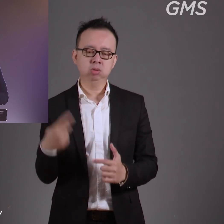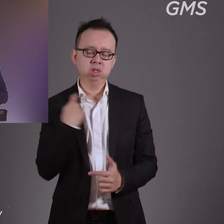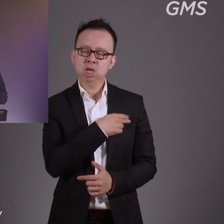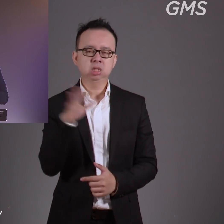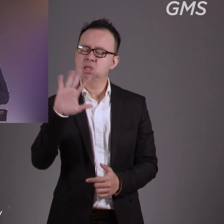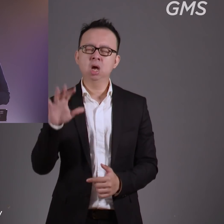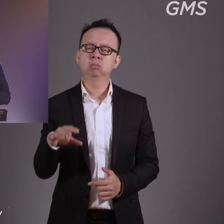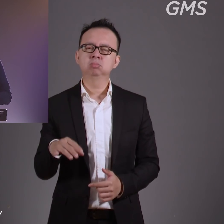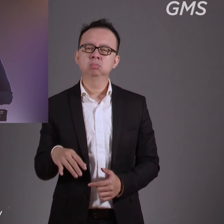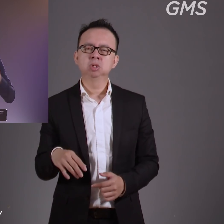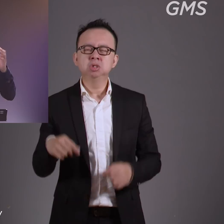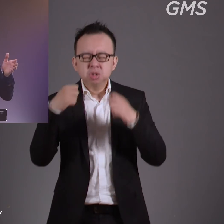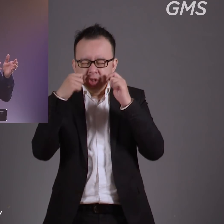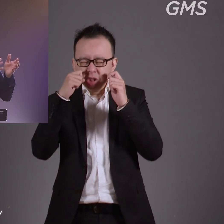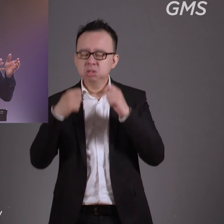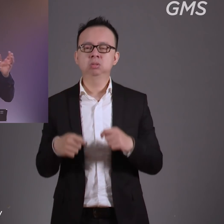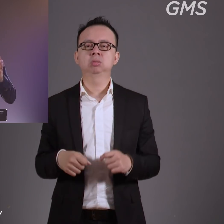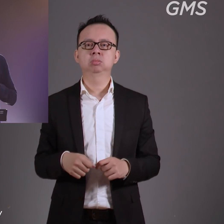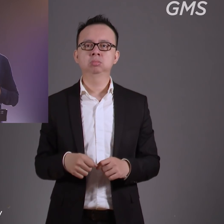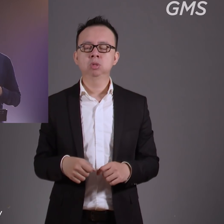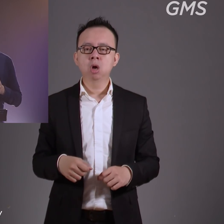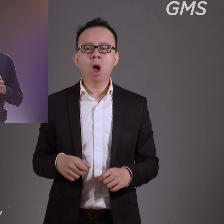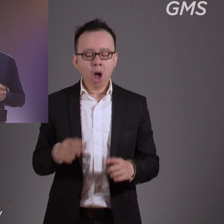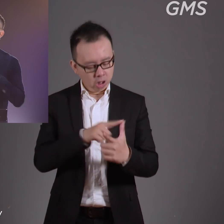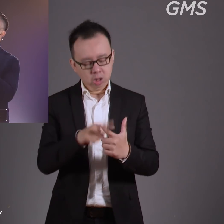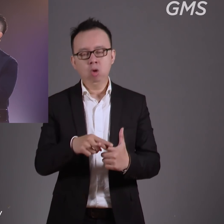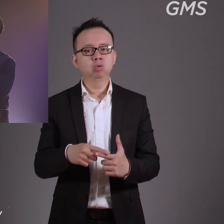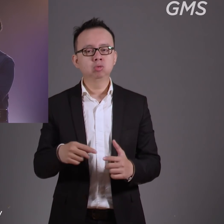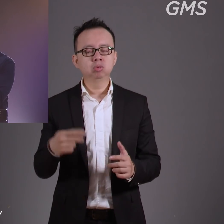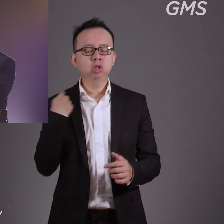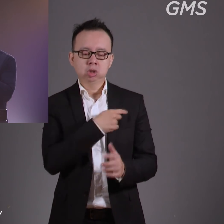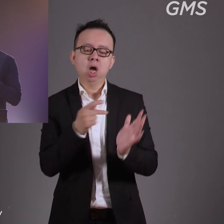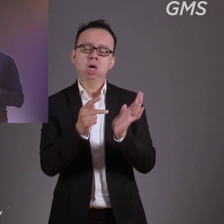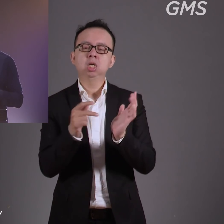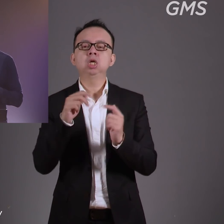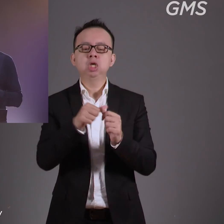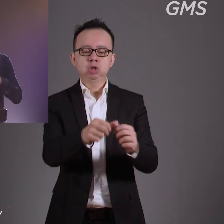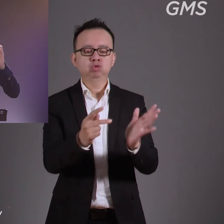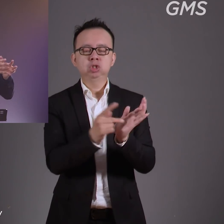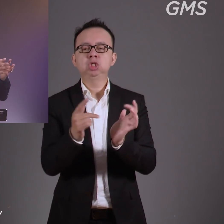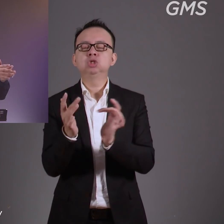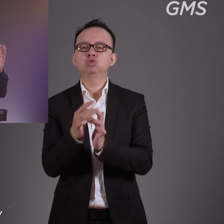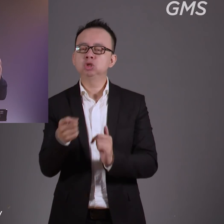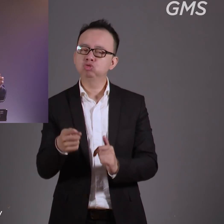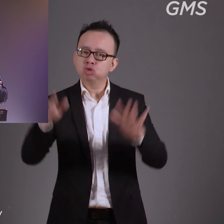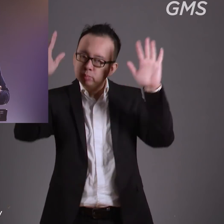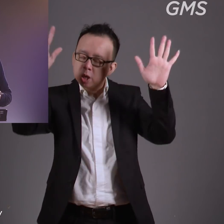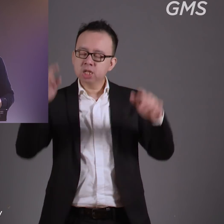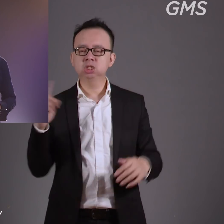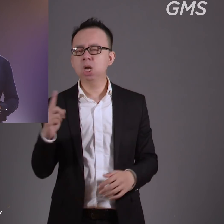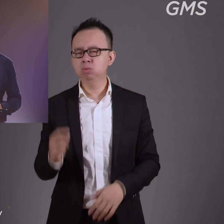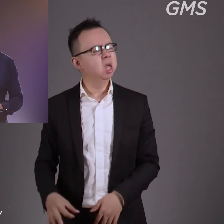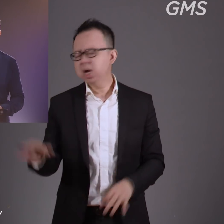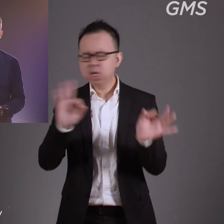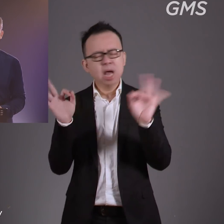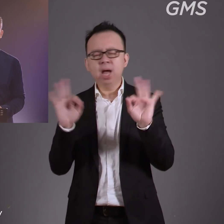akan mengalami pencobaan. Ikut Yesus pasti kaya. Ikut Yesus sehat melulu. Ikut Yesus diberkati selalu. Ya